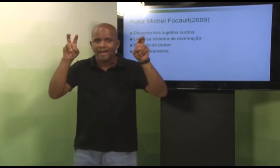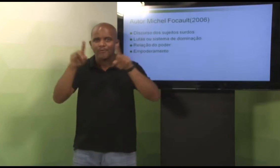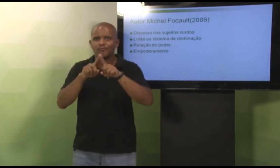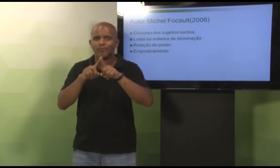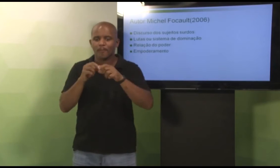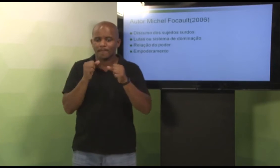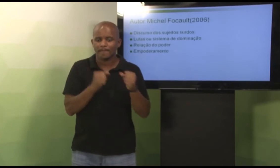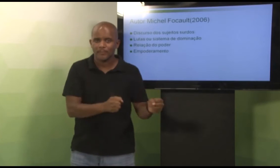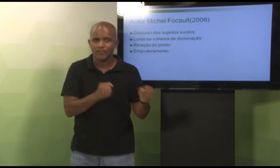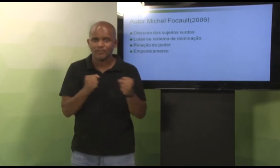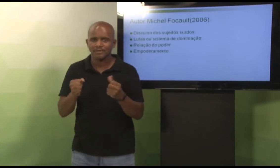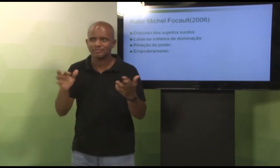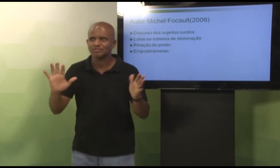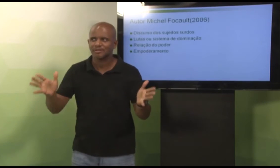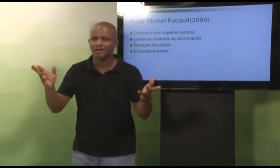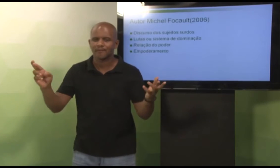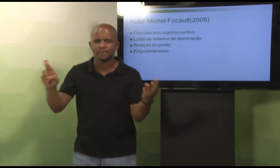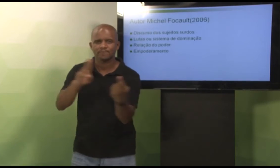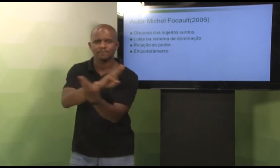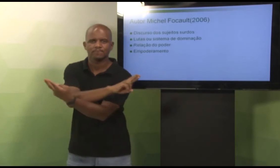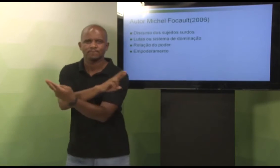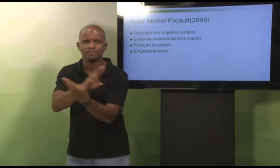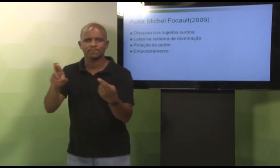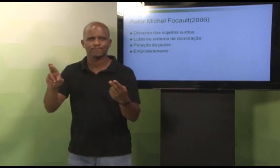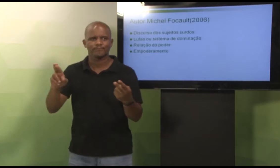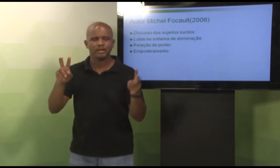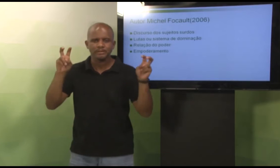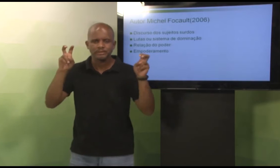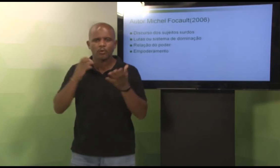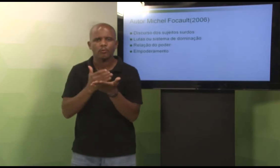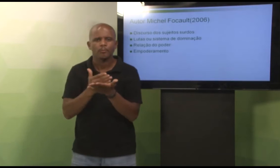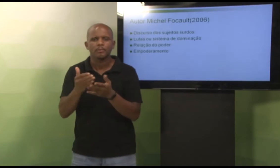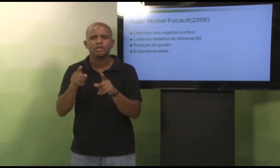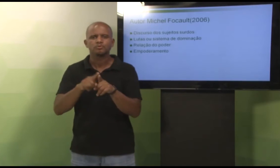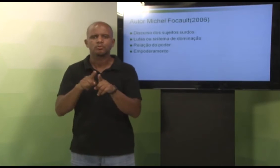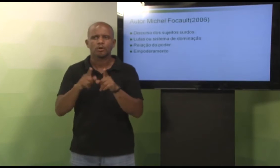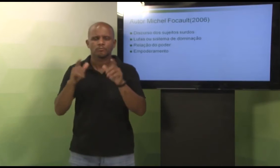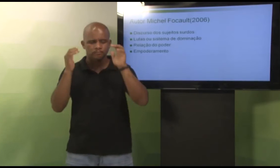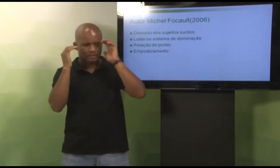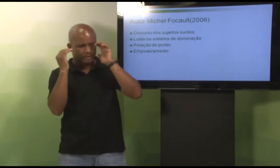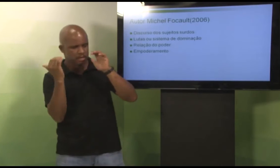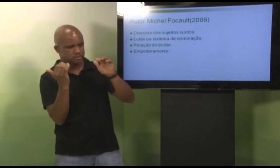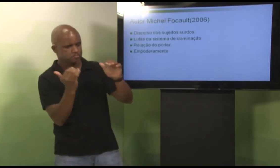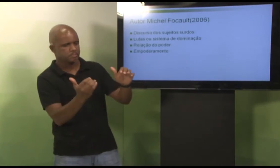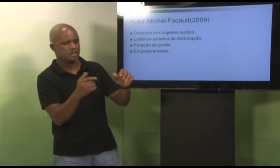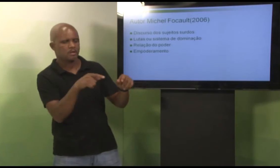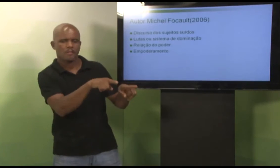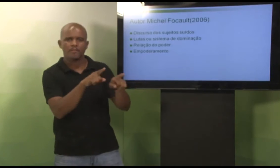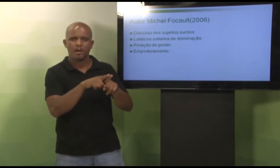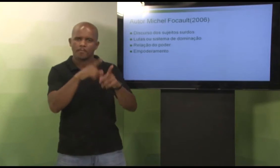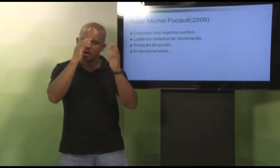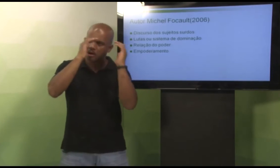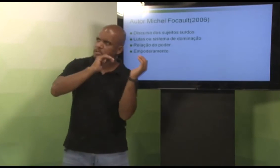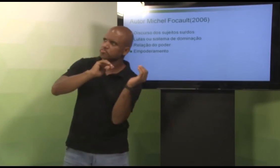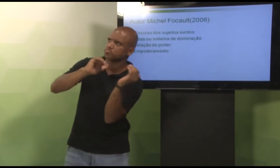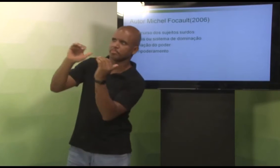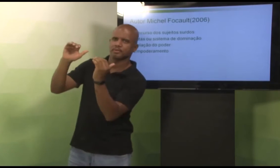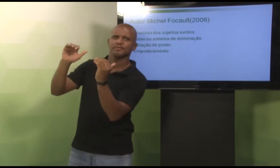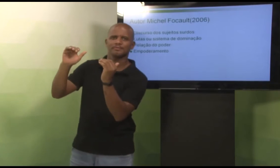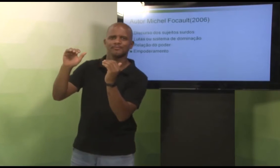para se representar. Então, nessas relações de poder, dá-se início